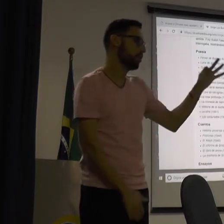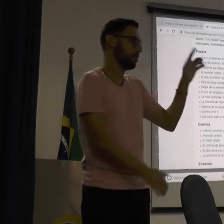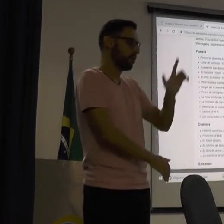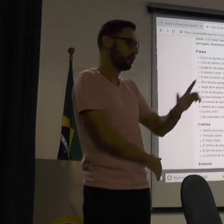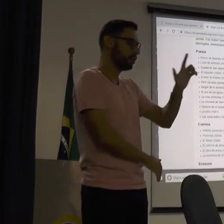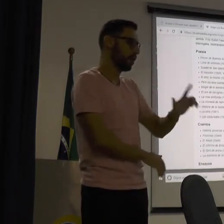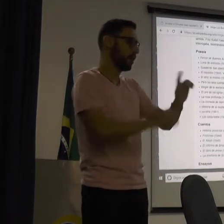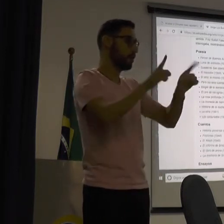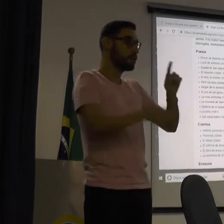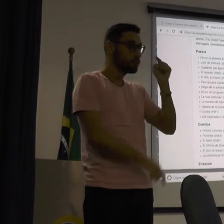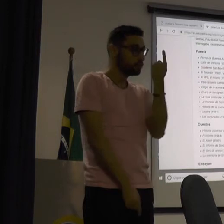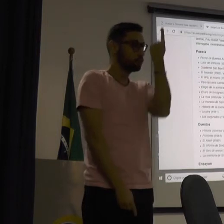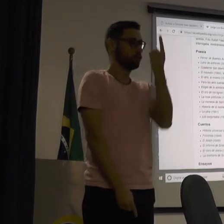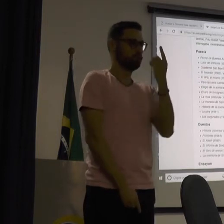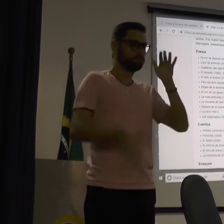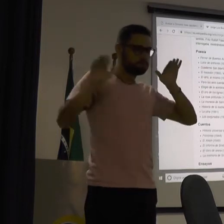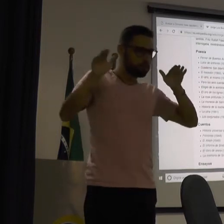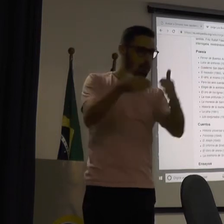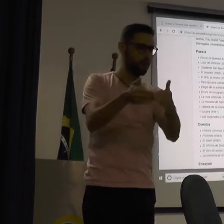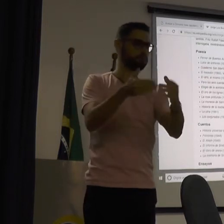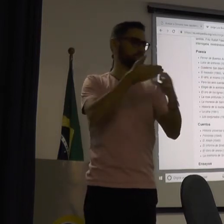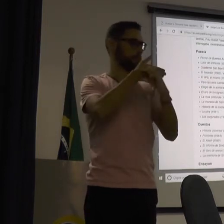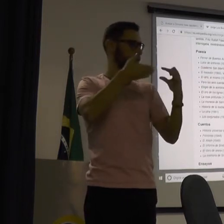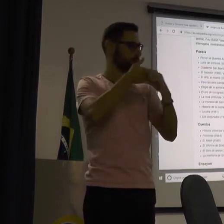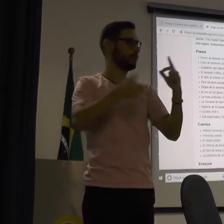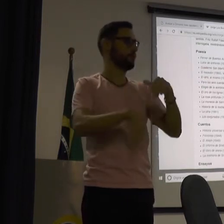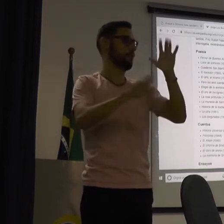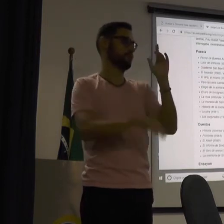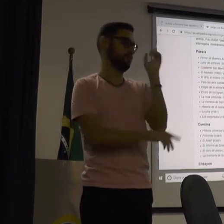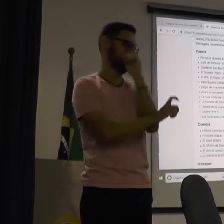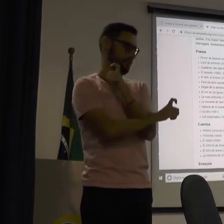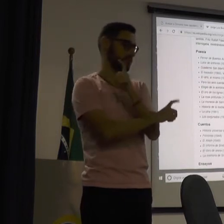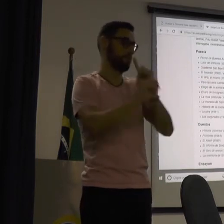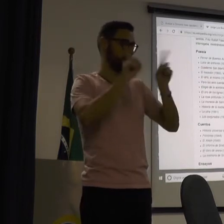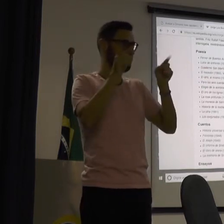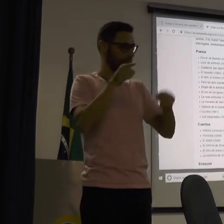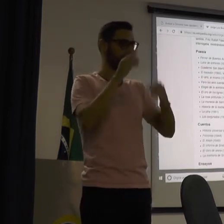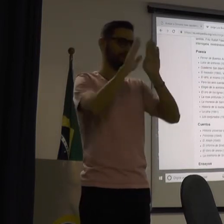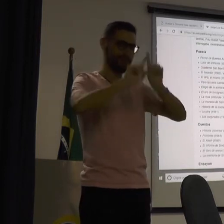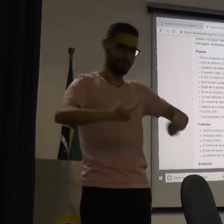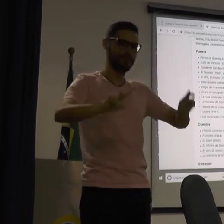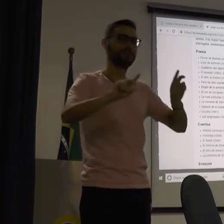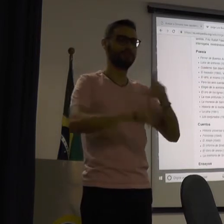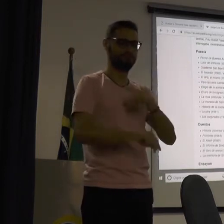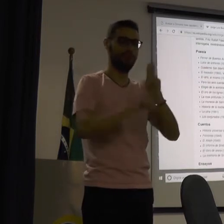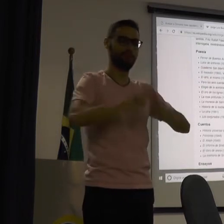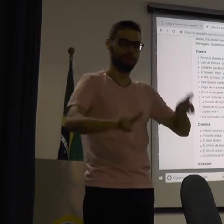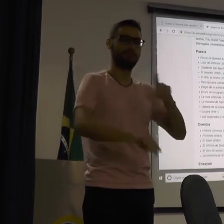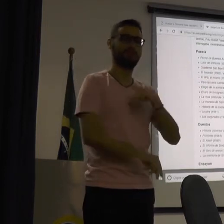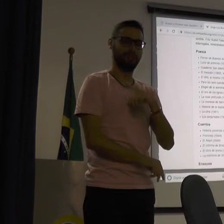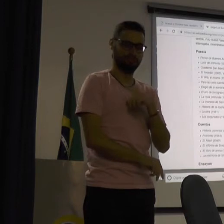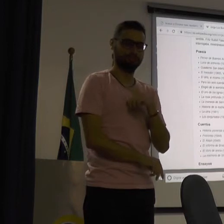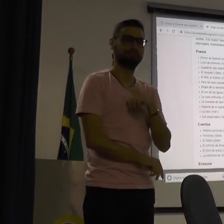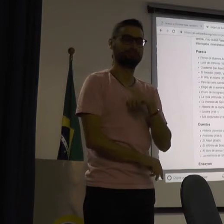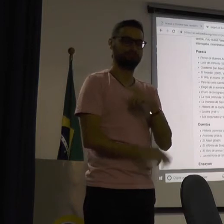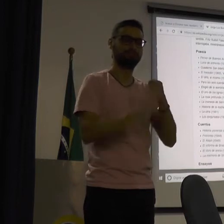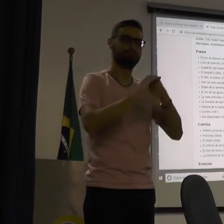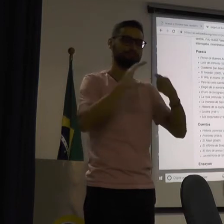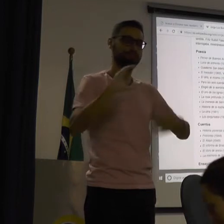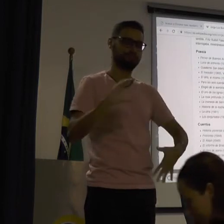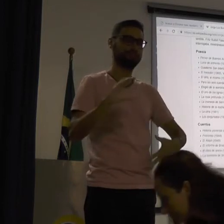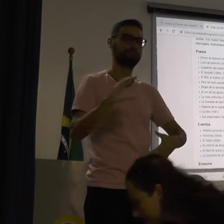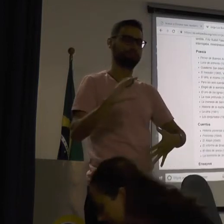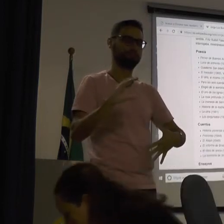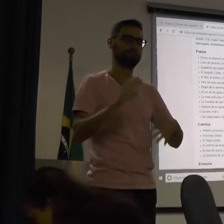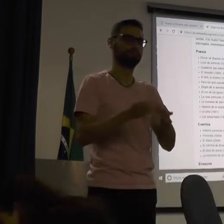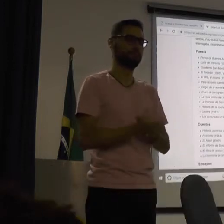Mas não em um autor. E é uma característica né? Porque logicamente as coisas mudam. Bom, então